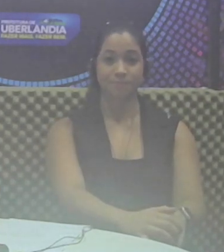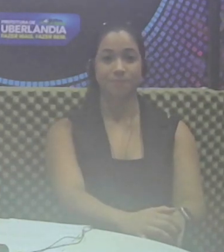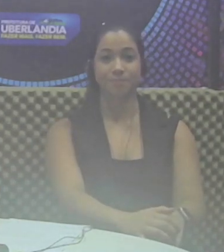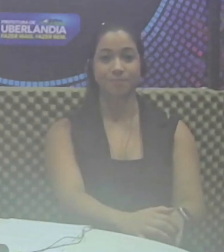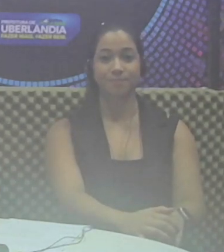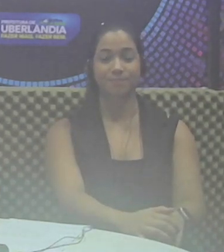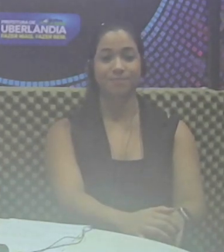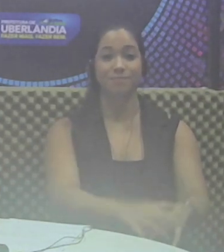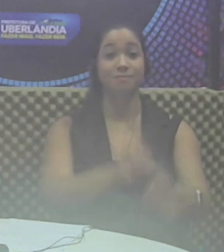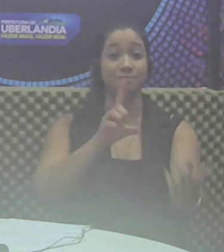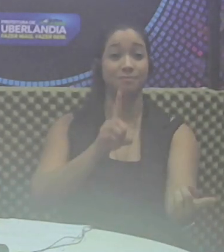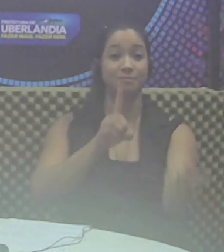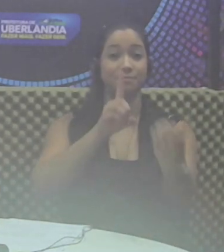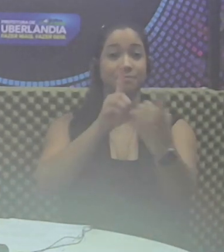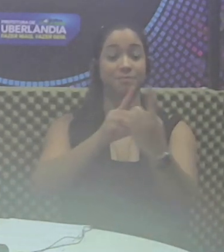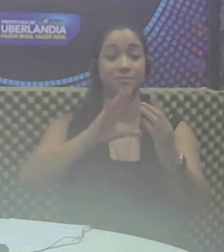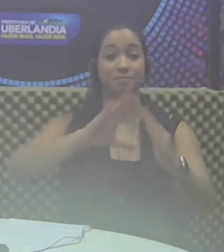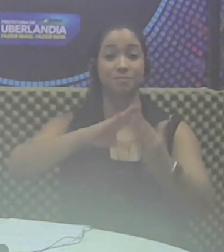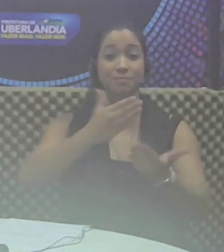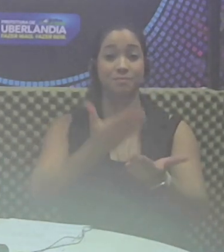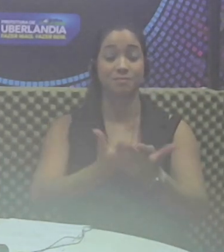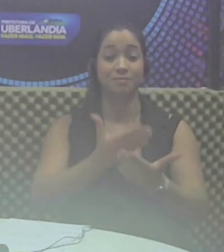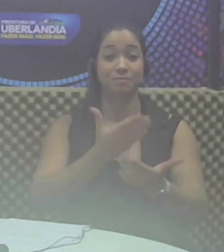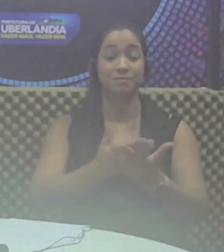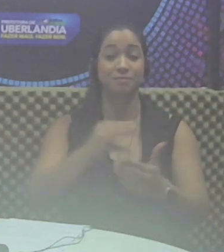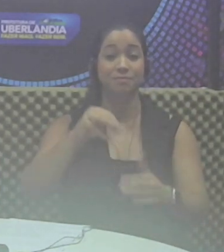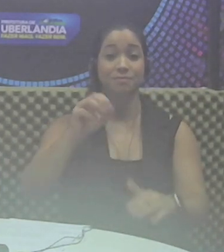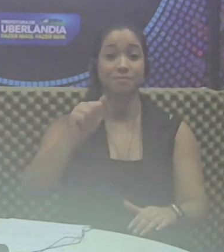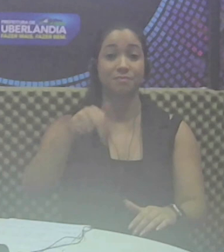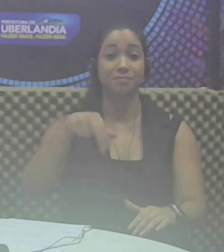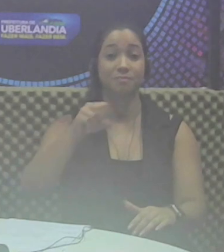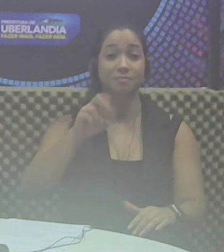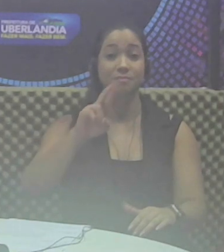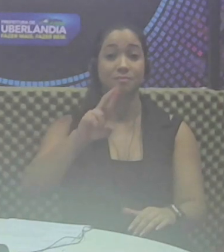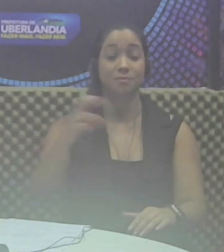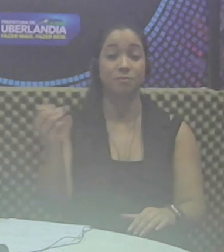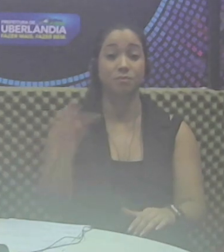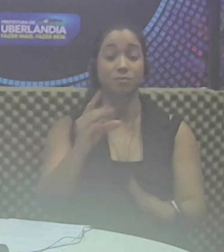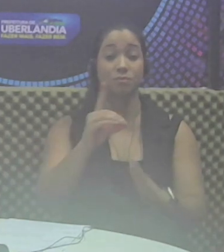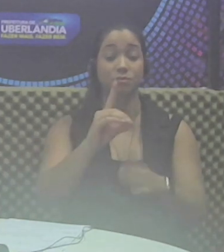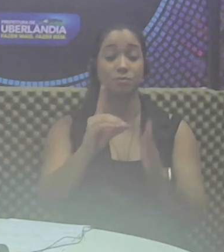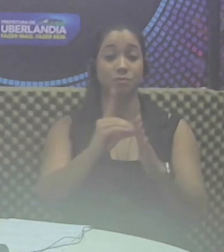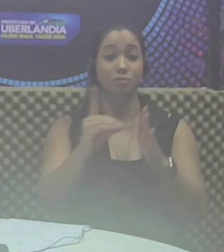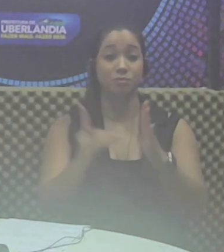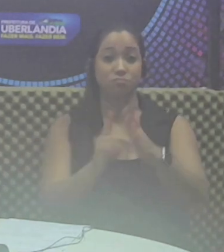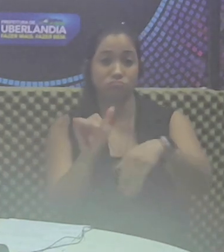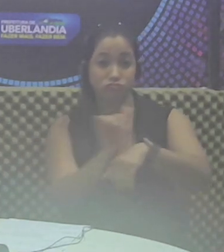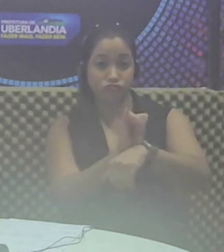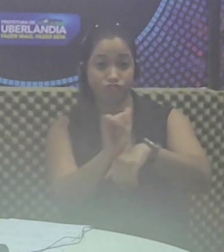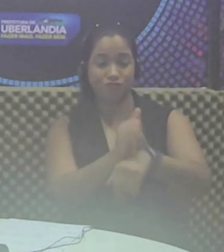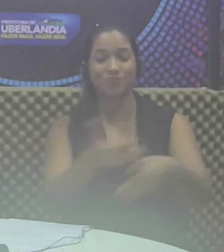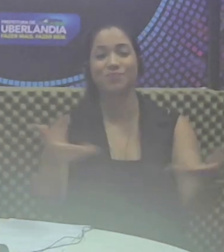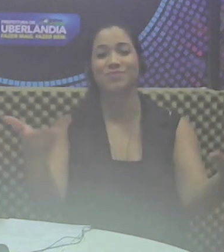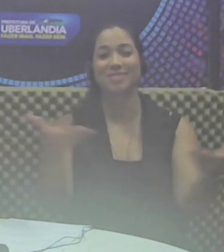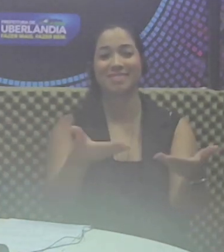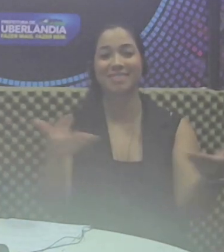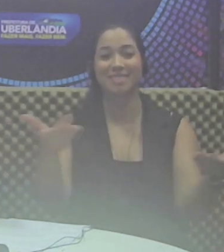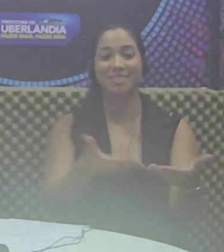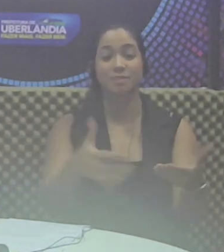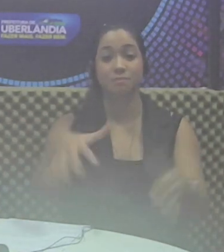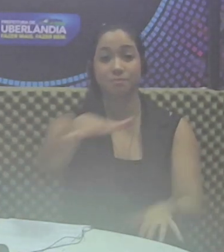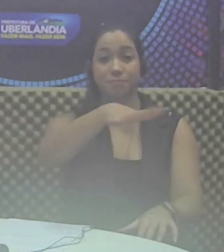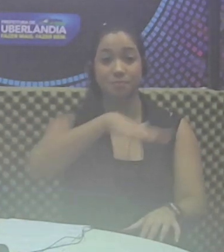Encontro em Escola do Mansur encerra ciclo de fóruns regionais do novo plano diretor. Hoje é a vez do Fórum